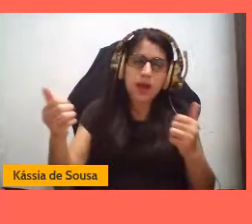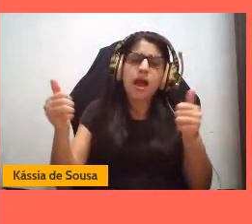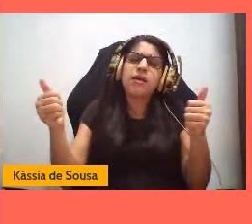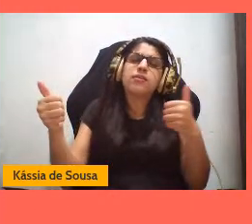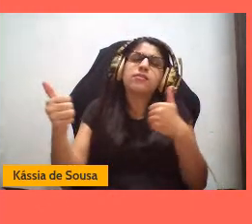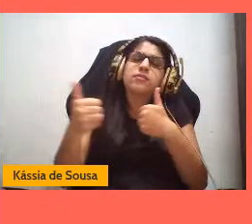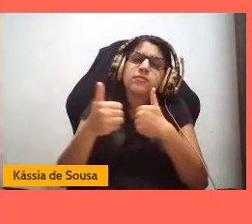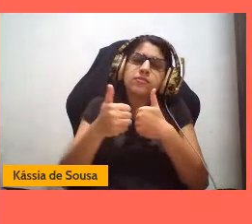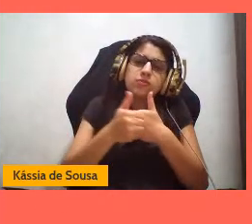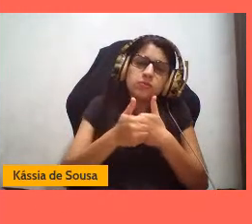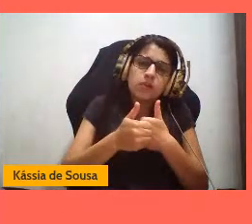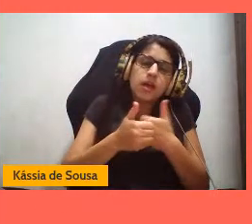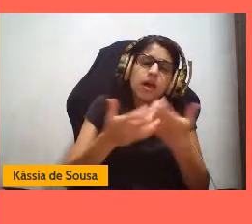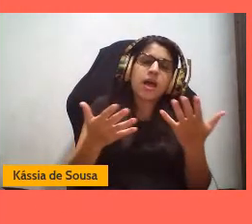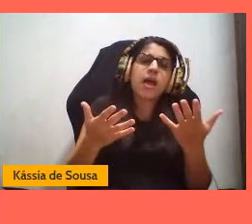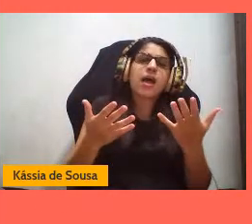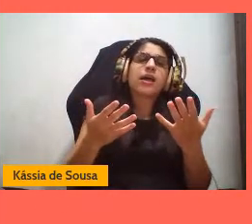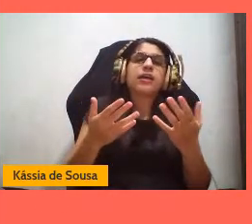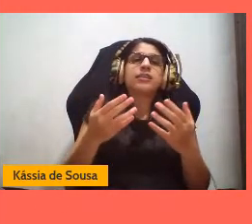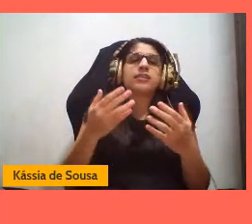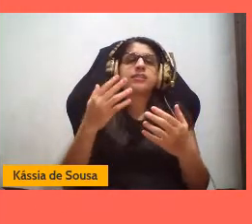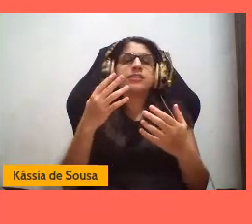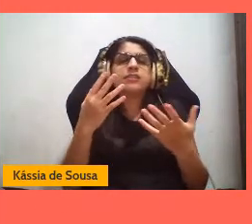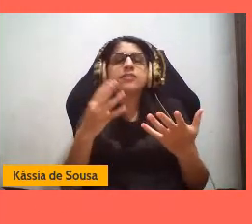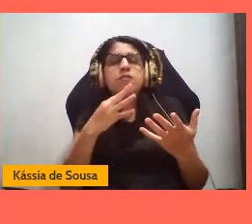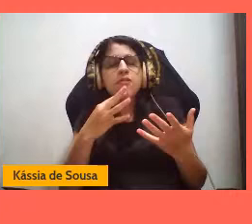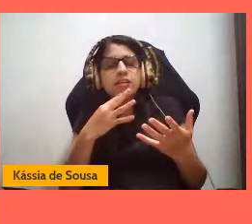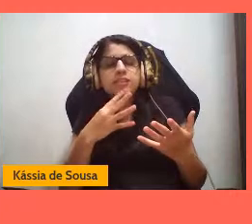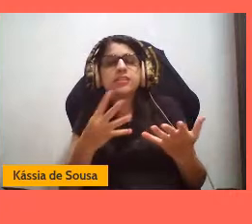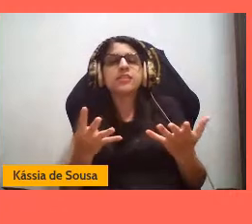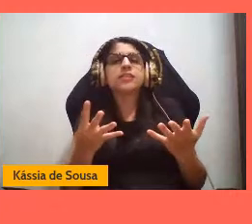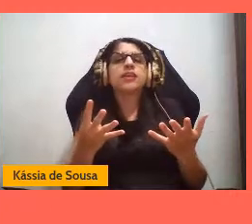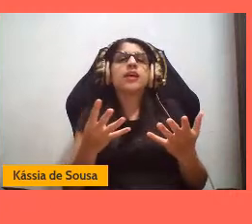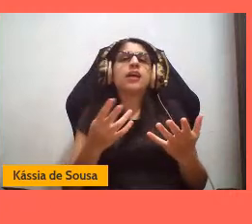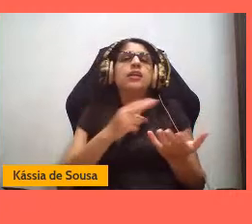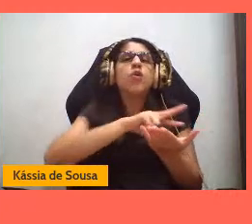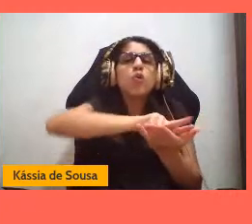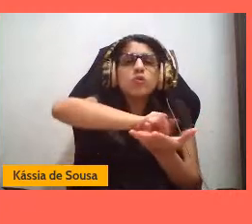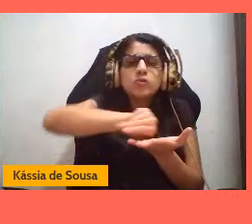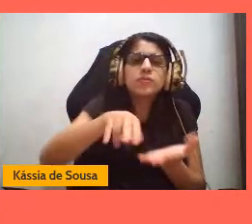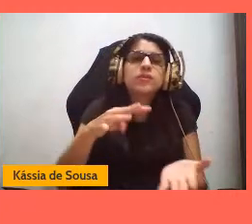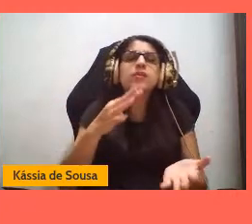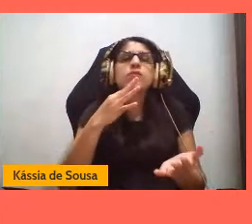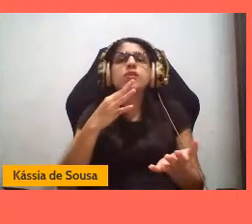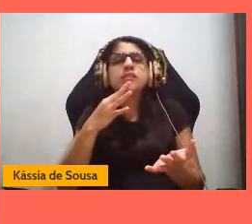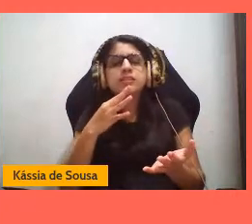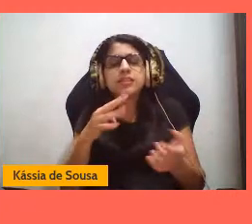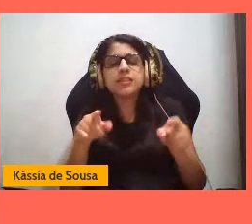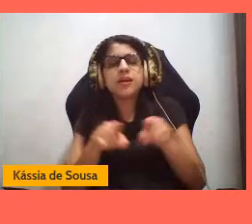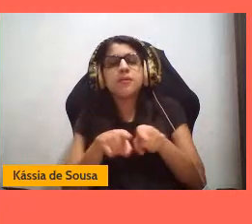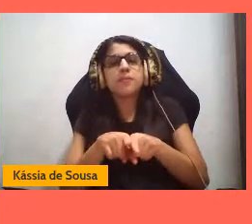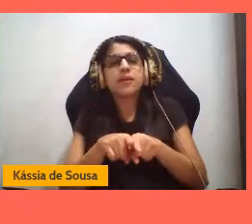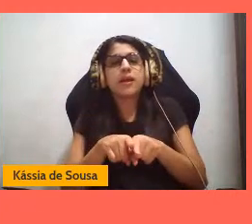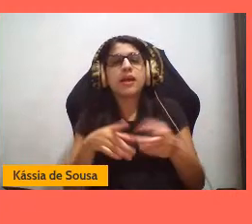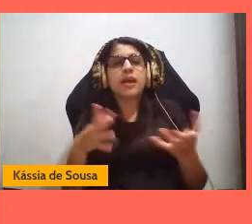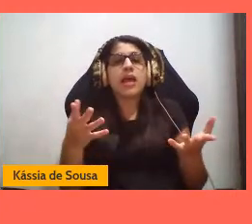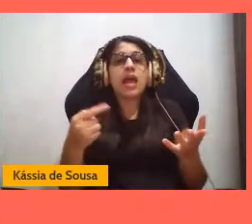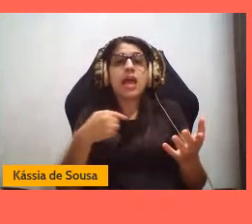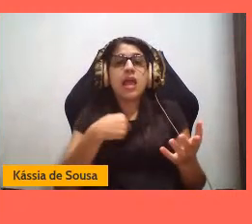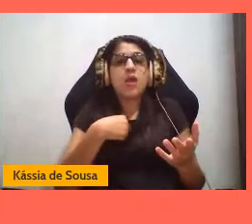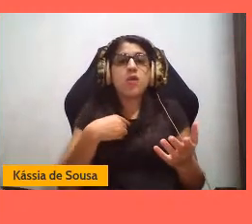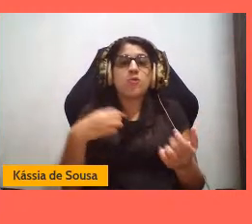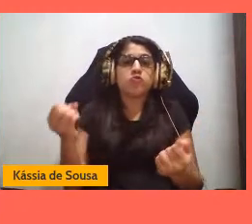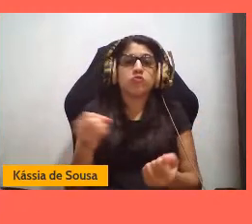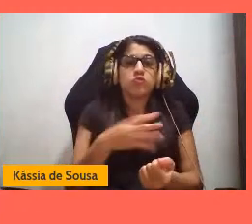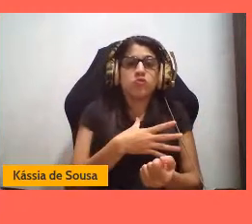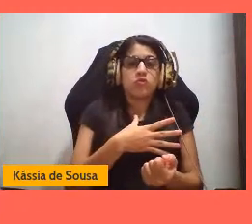Então, eu me conheci professores que eu não conhecia. Também queria dizer a vocês que eu sou recém-chegada ao UFPB e eu não